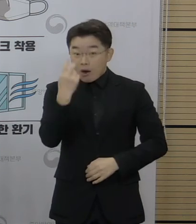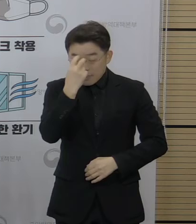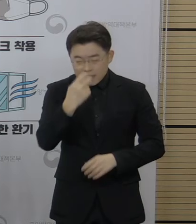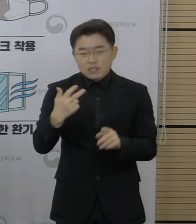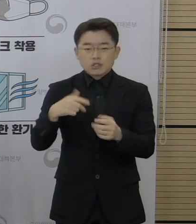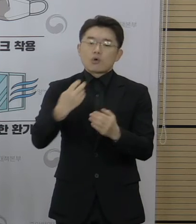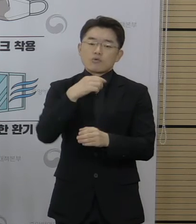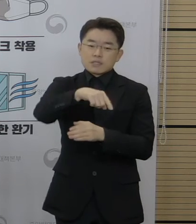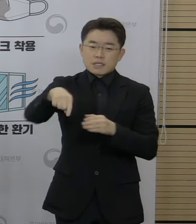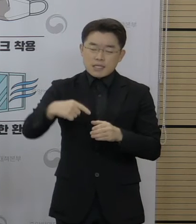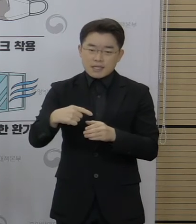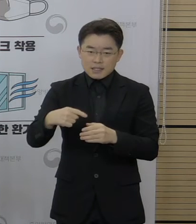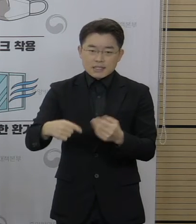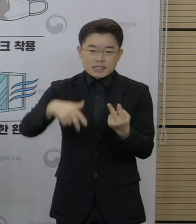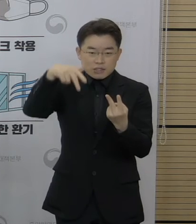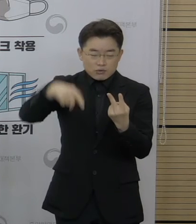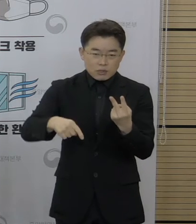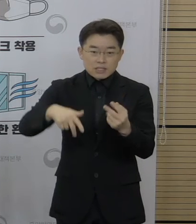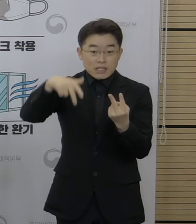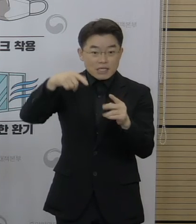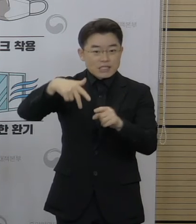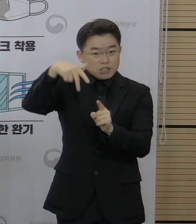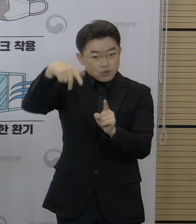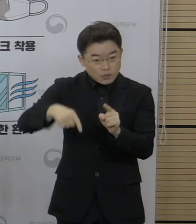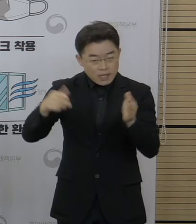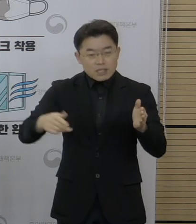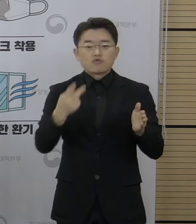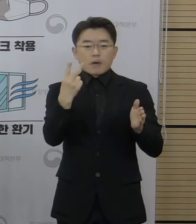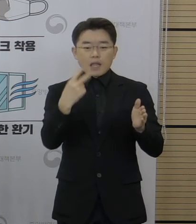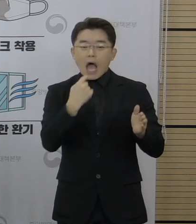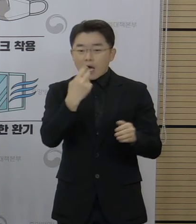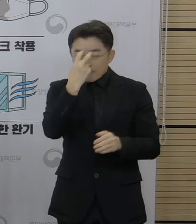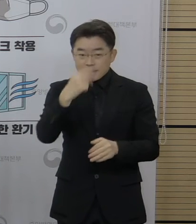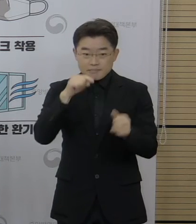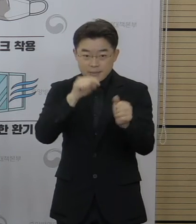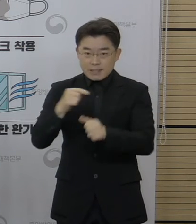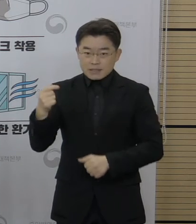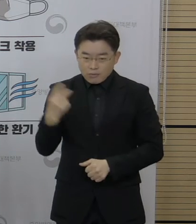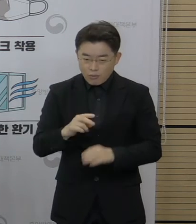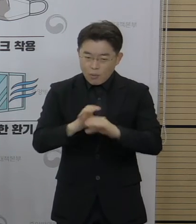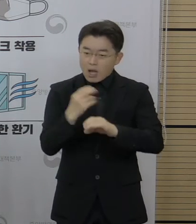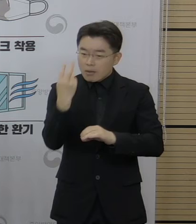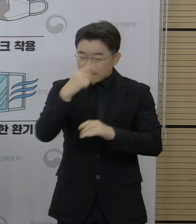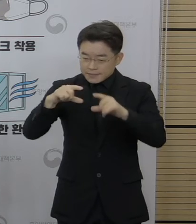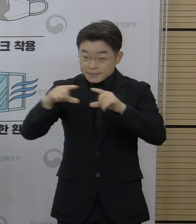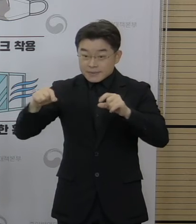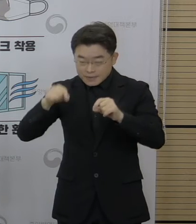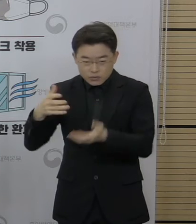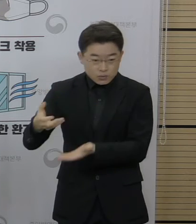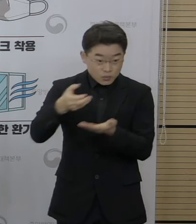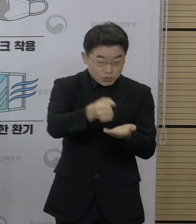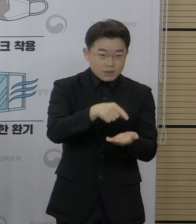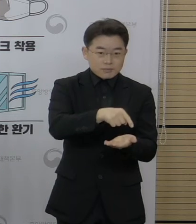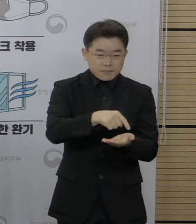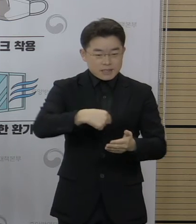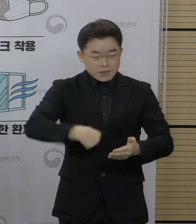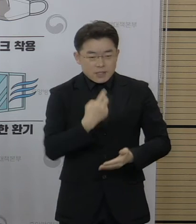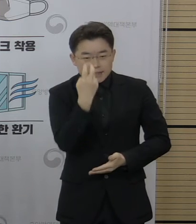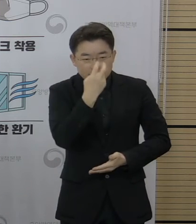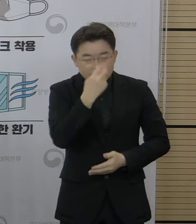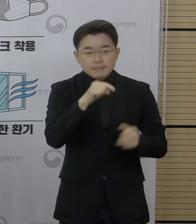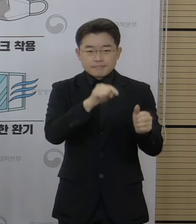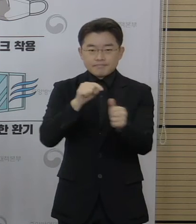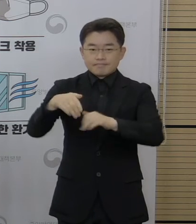2회로 확대하고 또 자가 검사 키트 등을 활용하여 수시로 검사하는 등 방역 조치를 당하게 씁니다